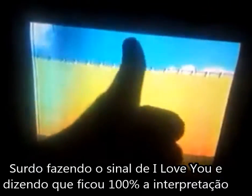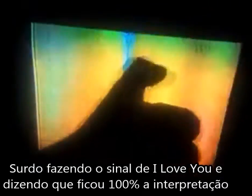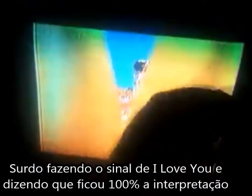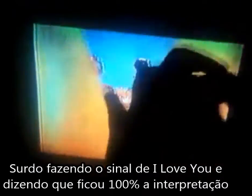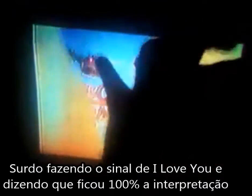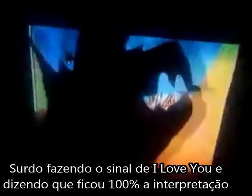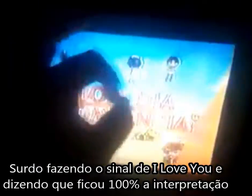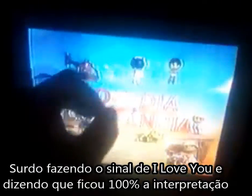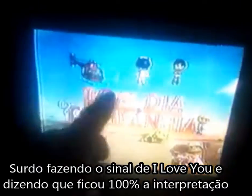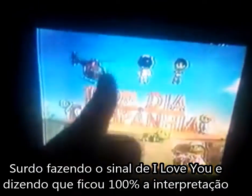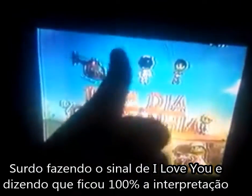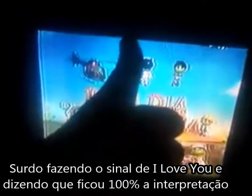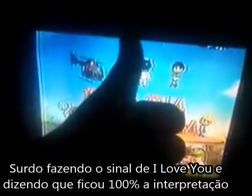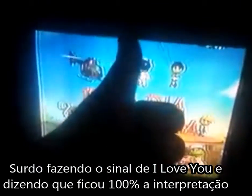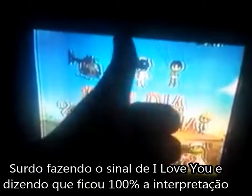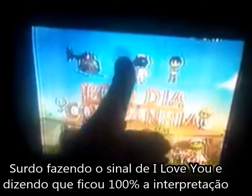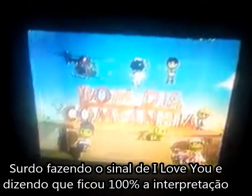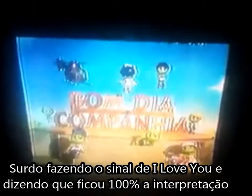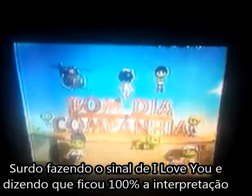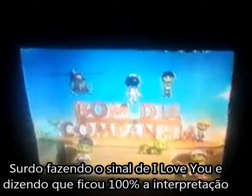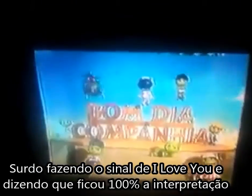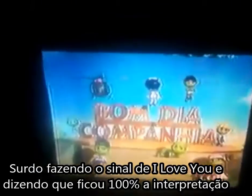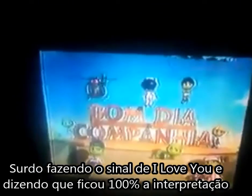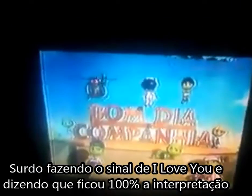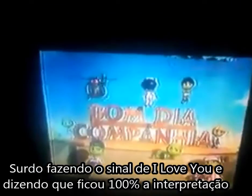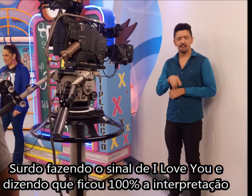Tchau. Amém.